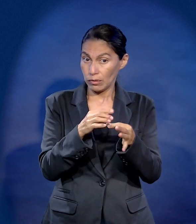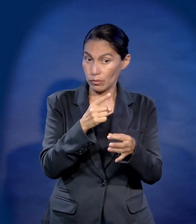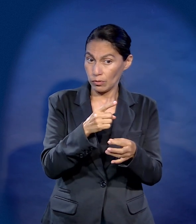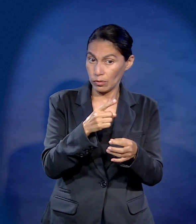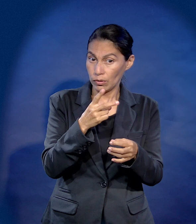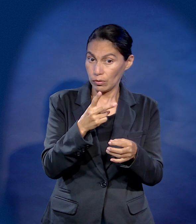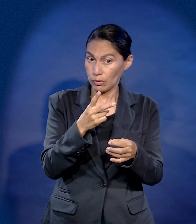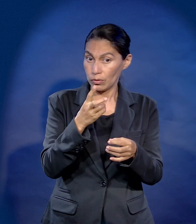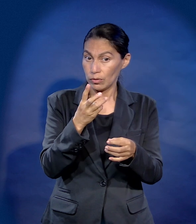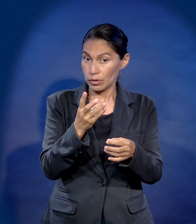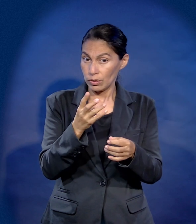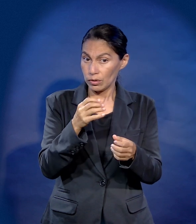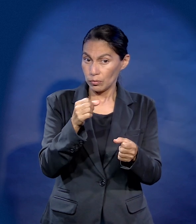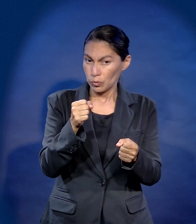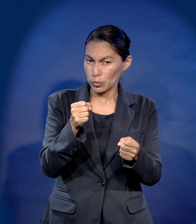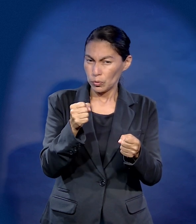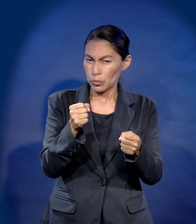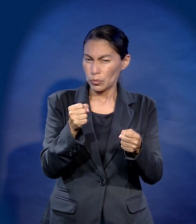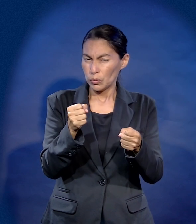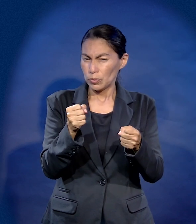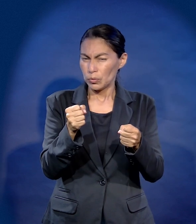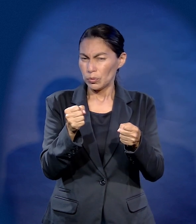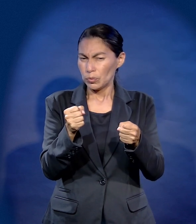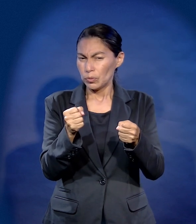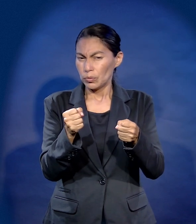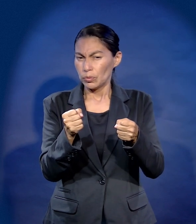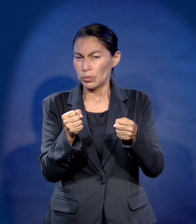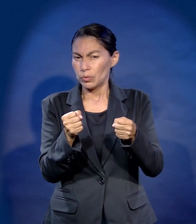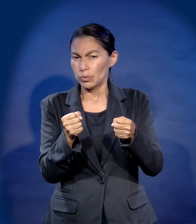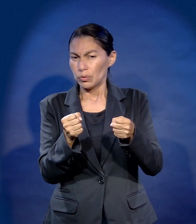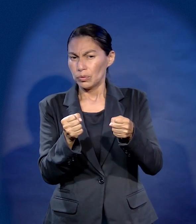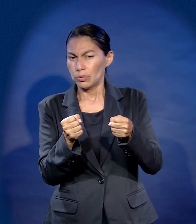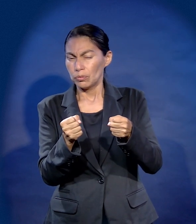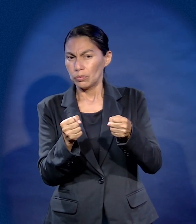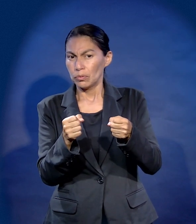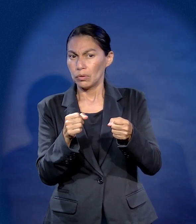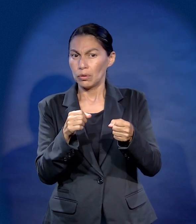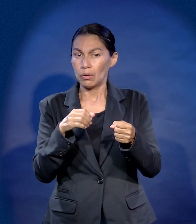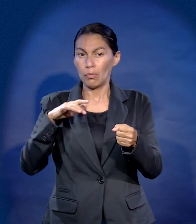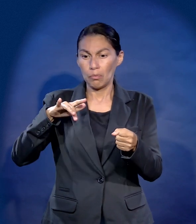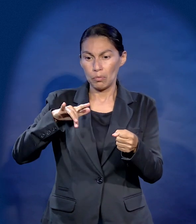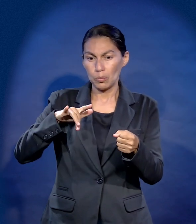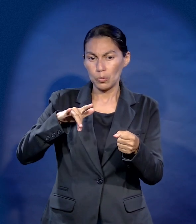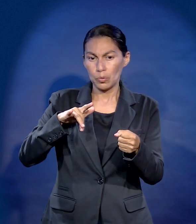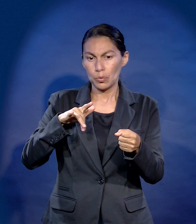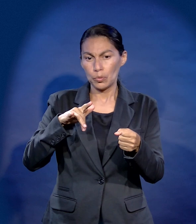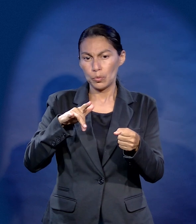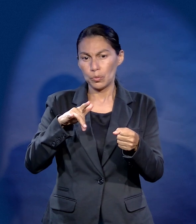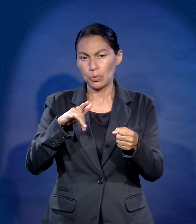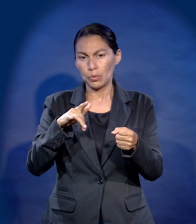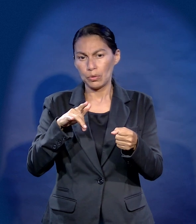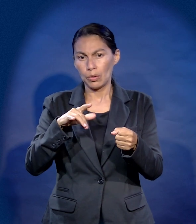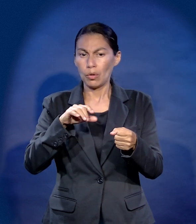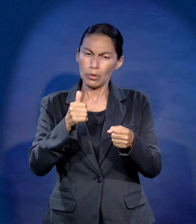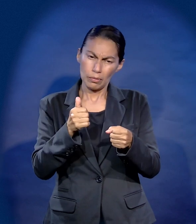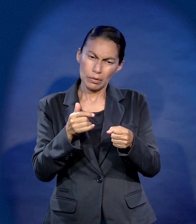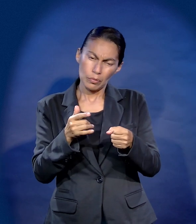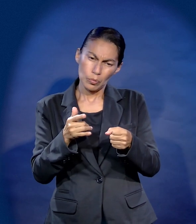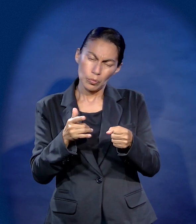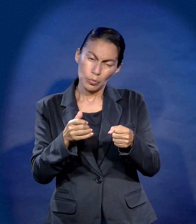derecha. ¿Lista? Una, dos, tres. La niña vira el timón y el avión tranquilamente vira hacia su